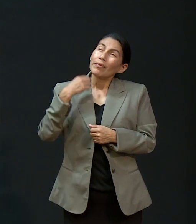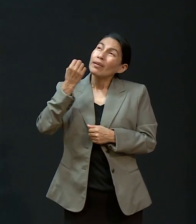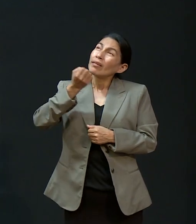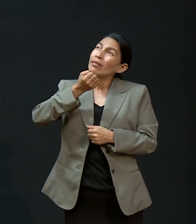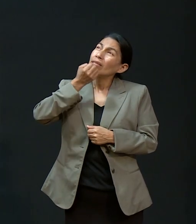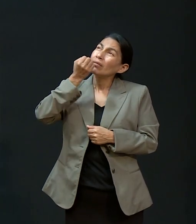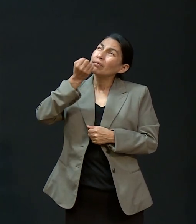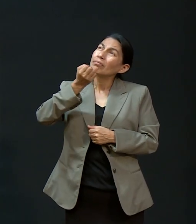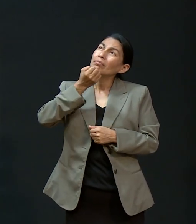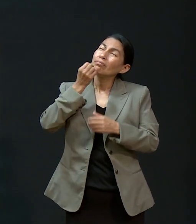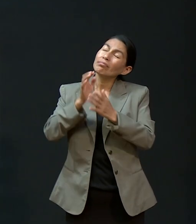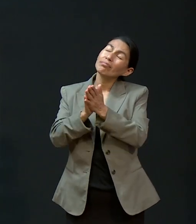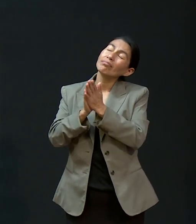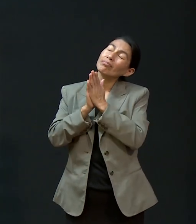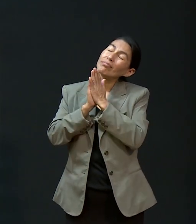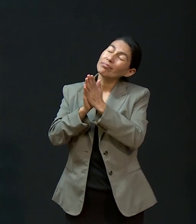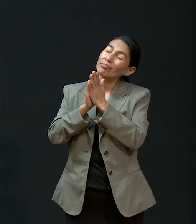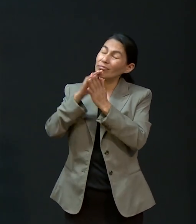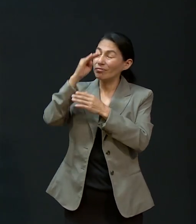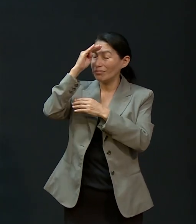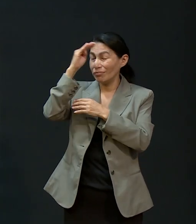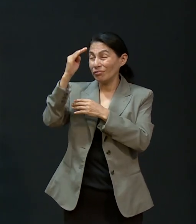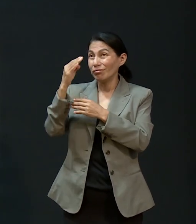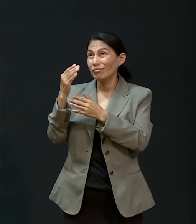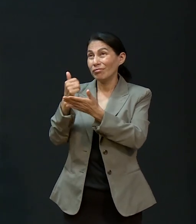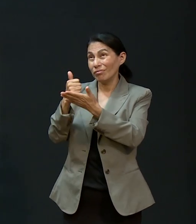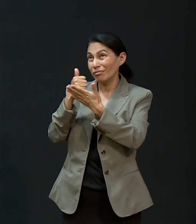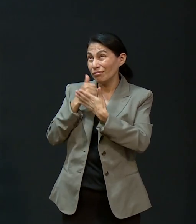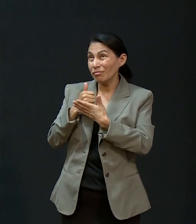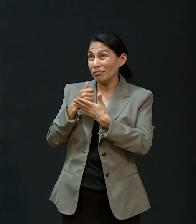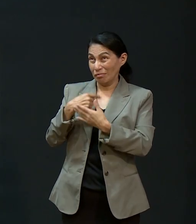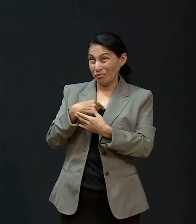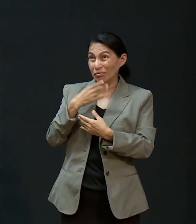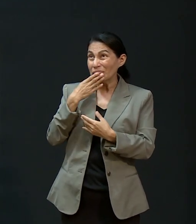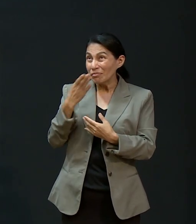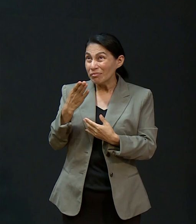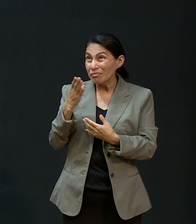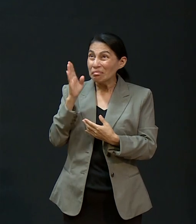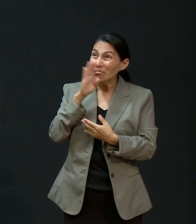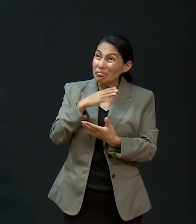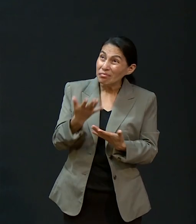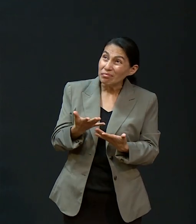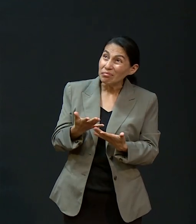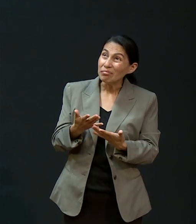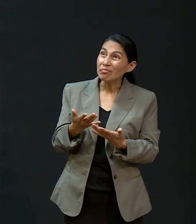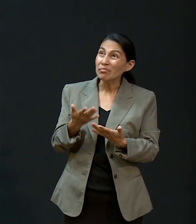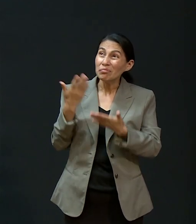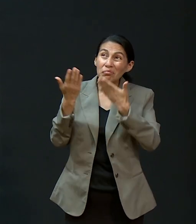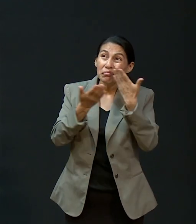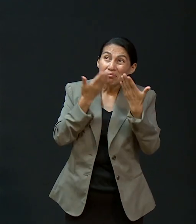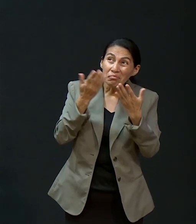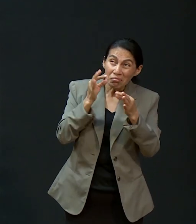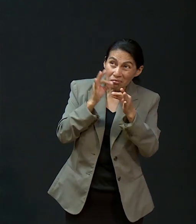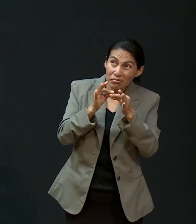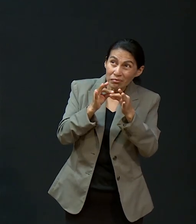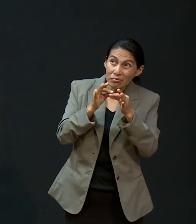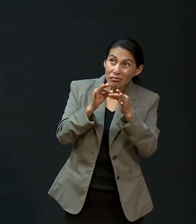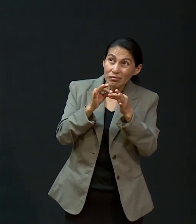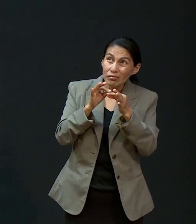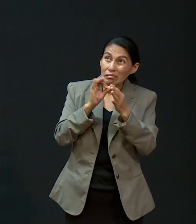apoyar. Entonces yo también oraba y le decía, Dios necesito que me diga si voy bien, de verdad, no sé si estoy en la carrera correcta,